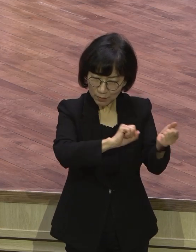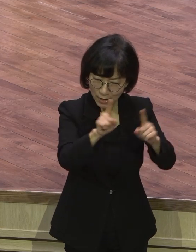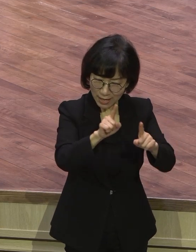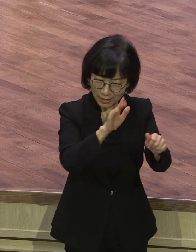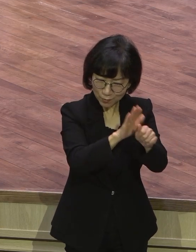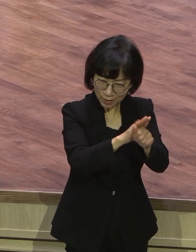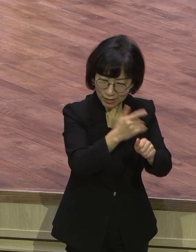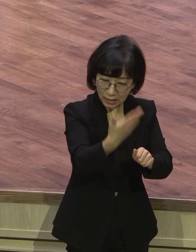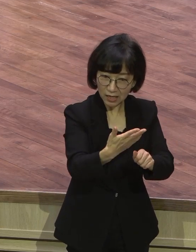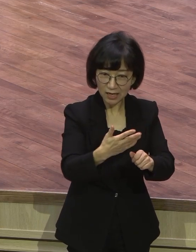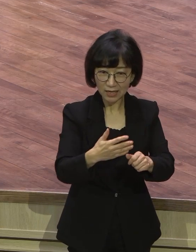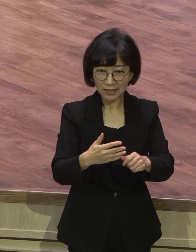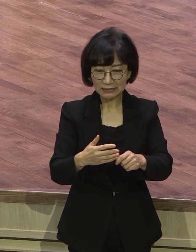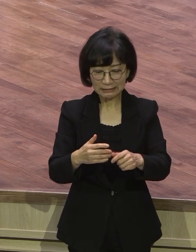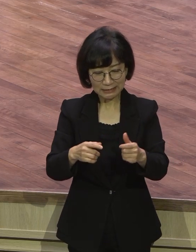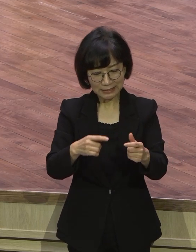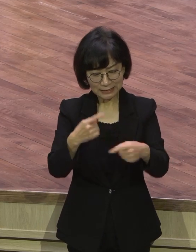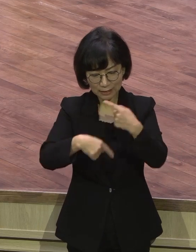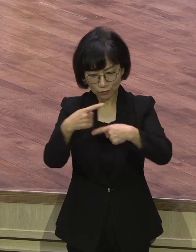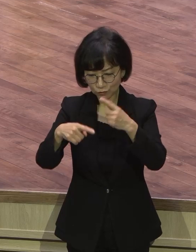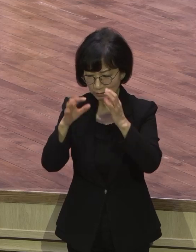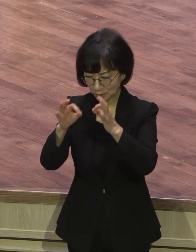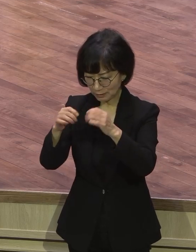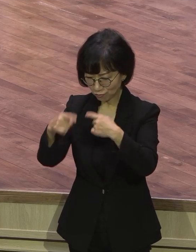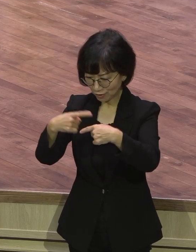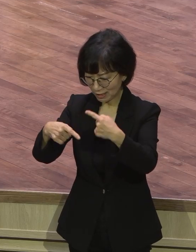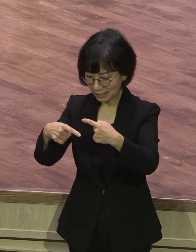아닌가? 간단한 진단이에요 사실.